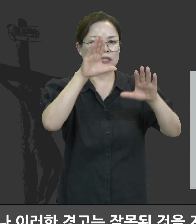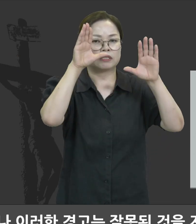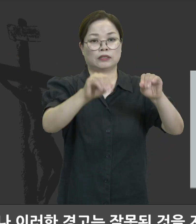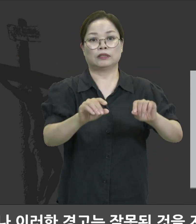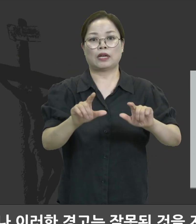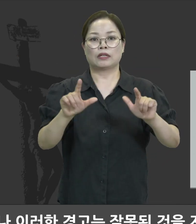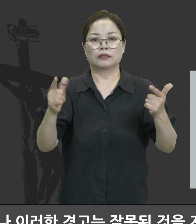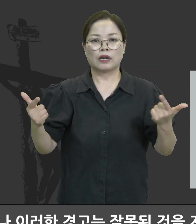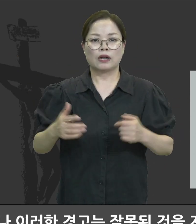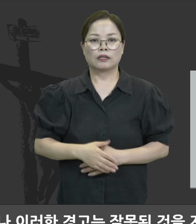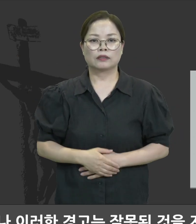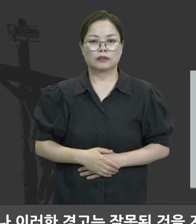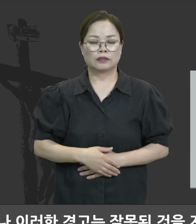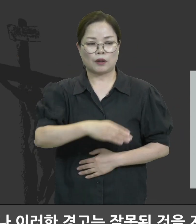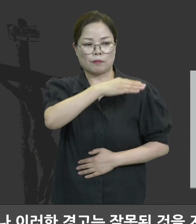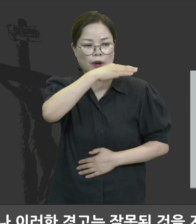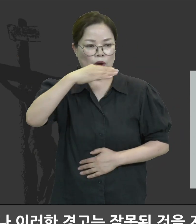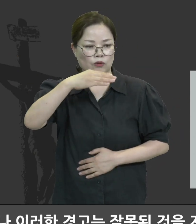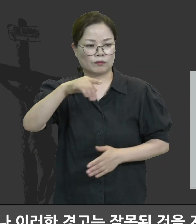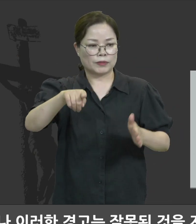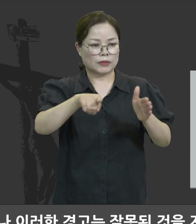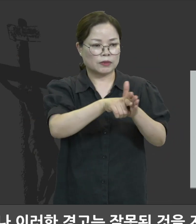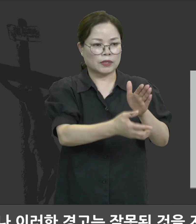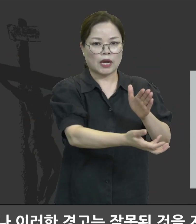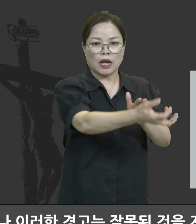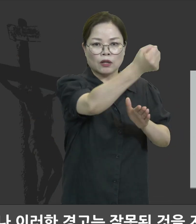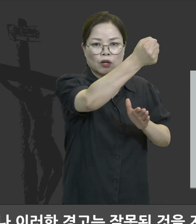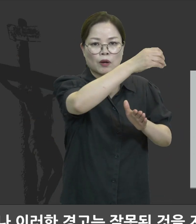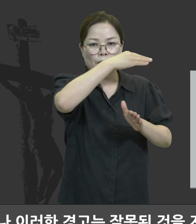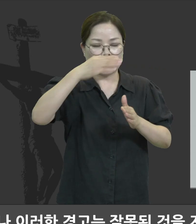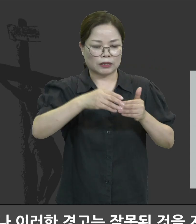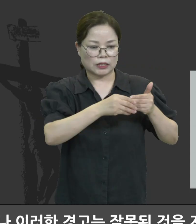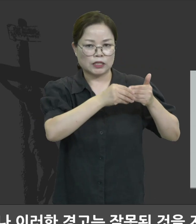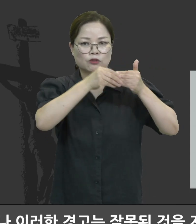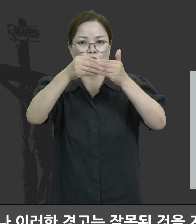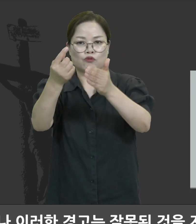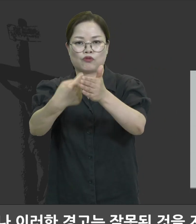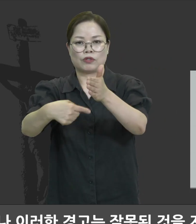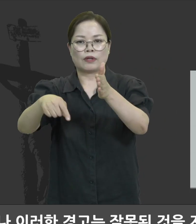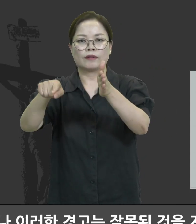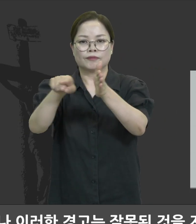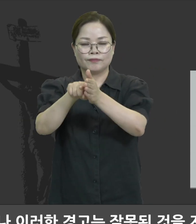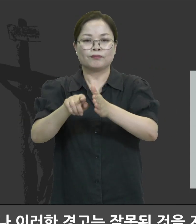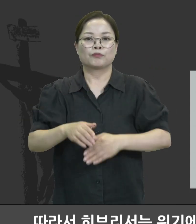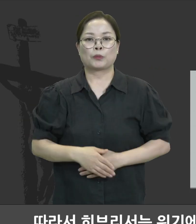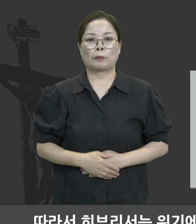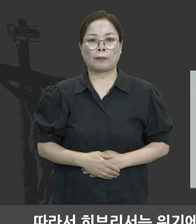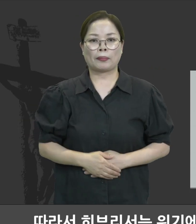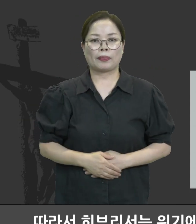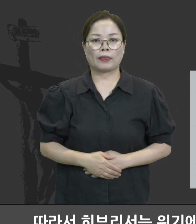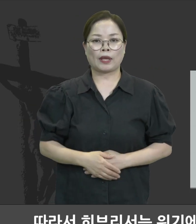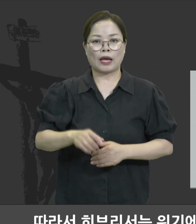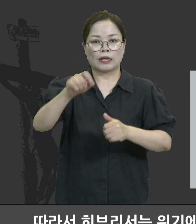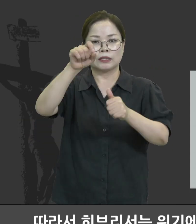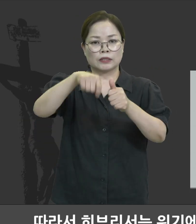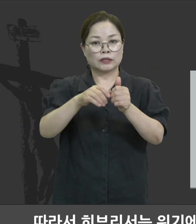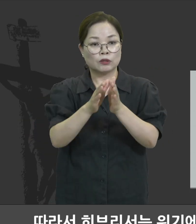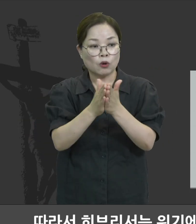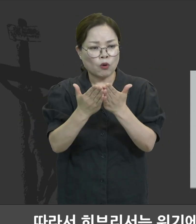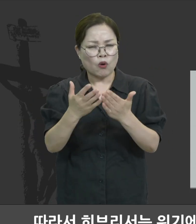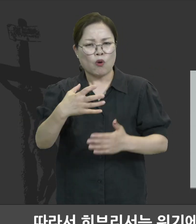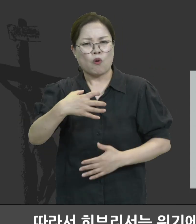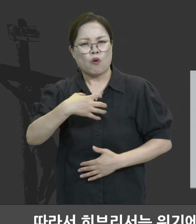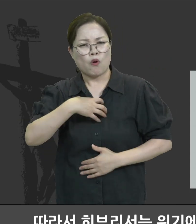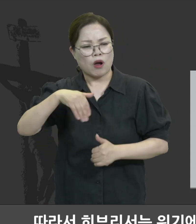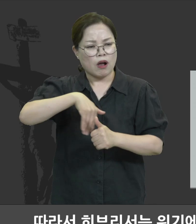것이 아니라 그들을 바로 세우고 바른 길로 인도하기 위한 것이었습니다. 따라서